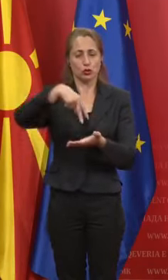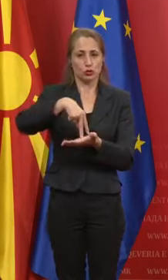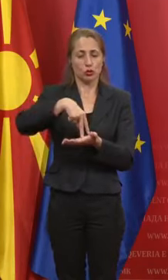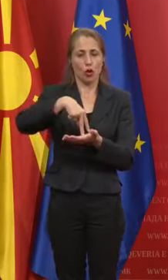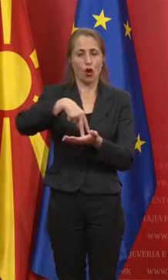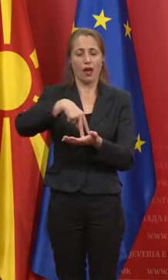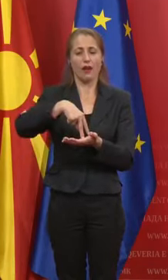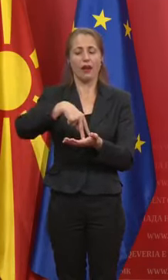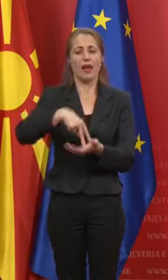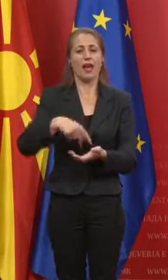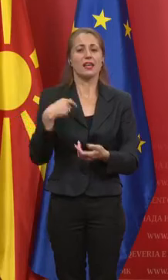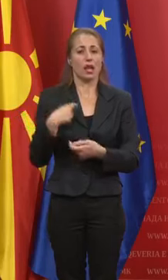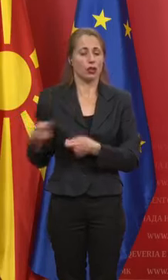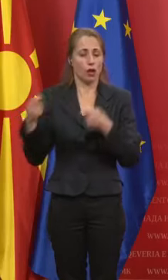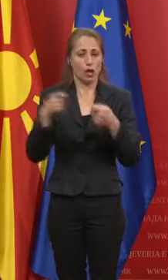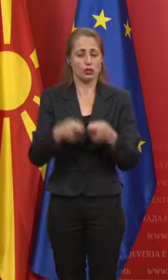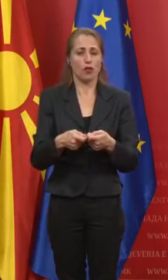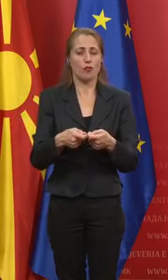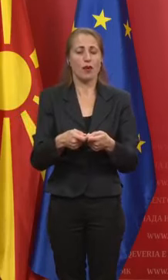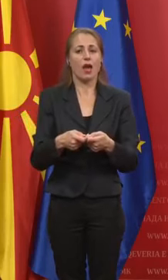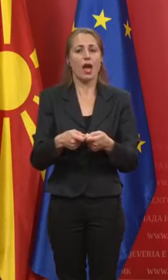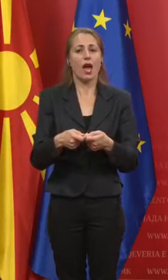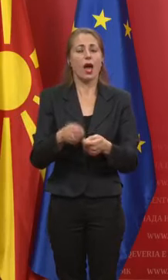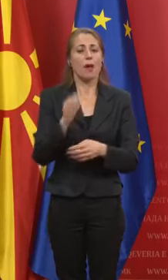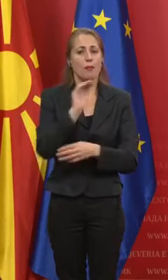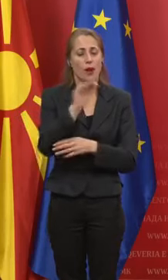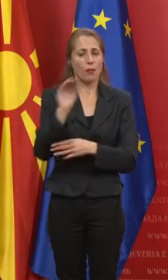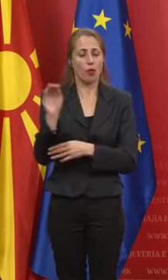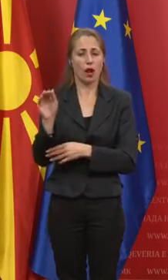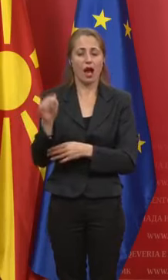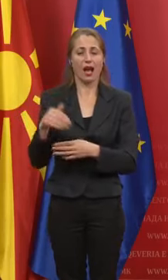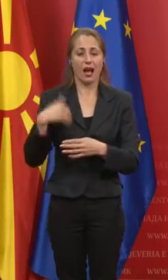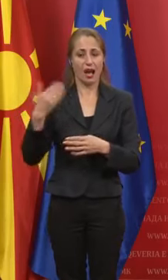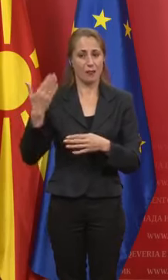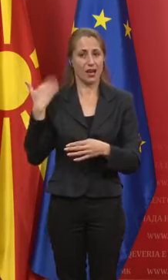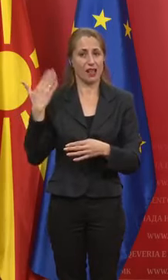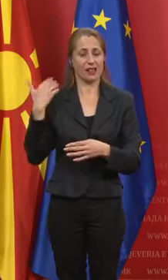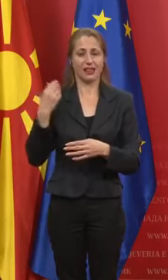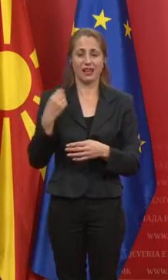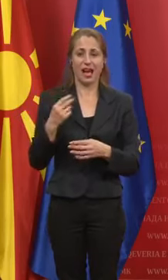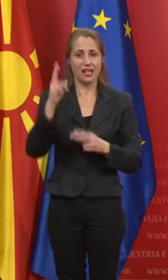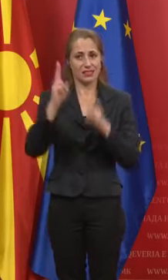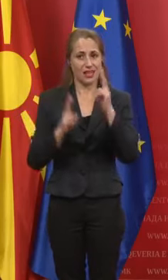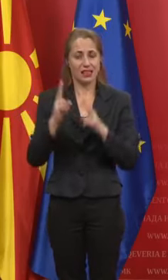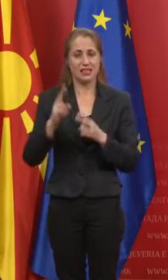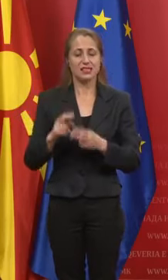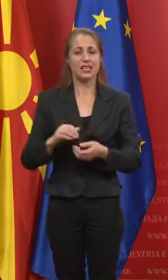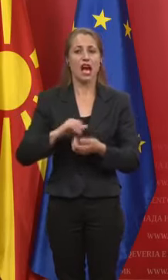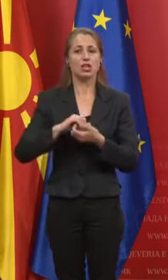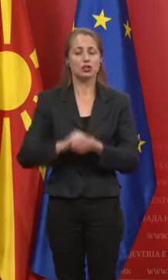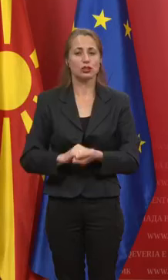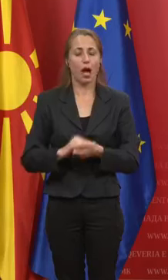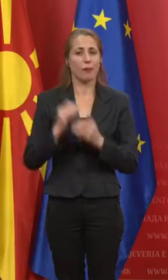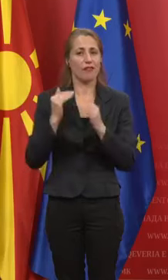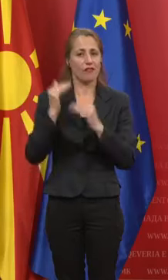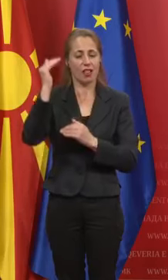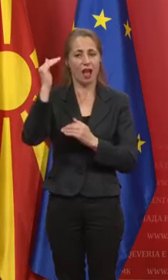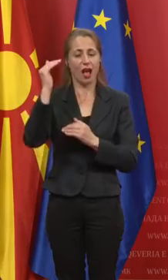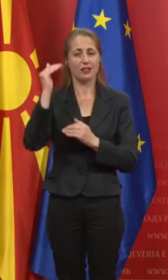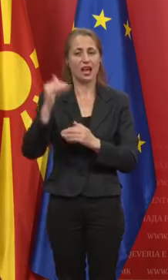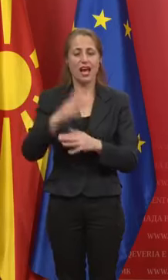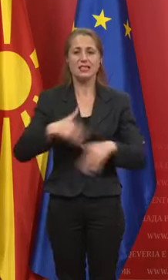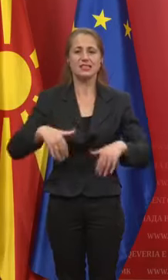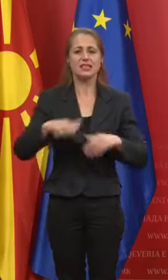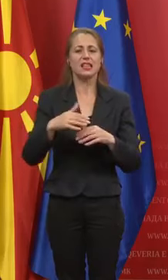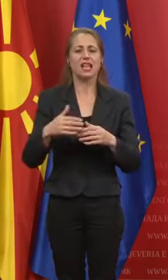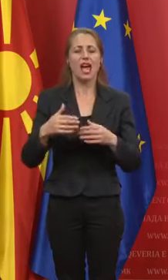затоа ние донесовме препорака на минатата седница на штабот и владата, да сите настани